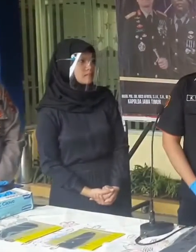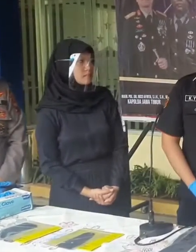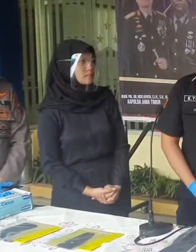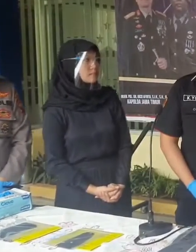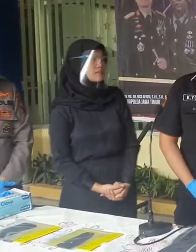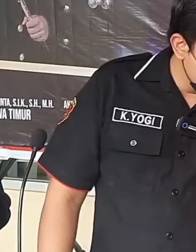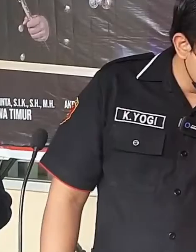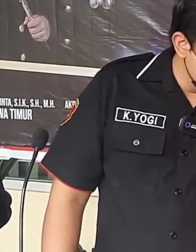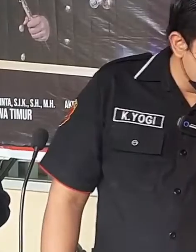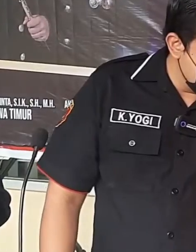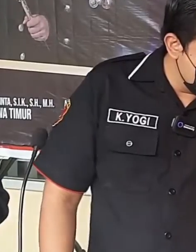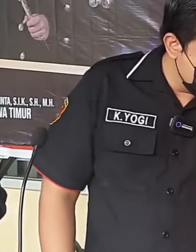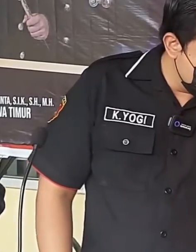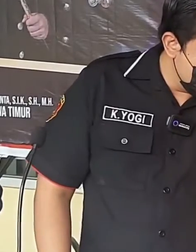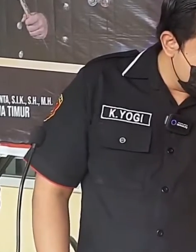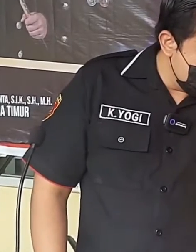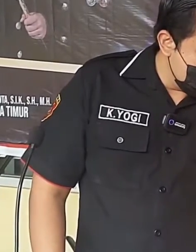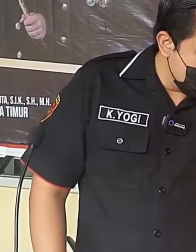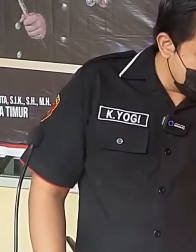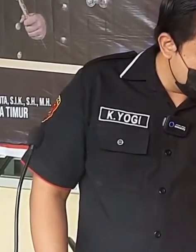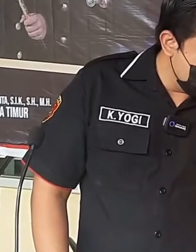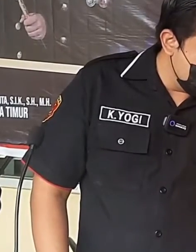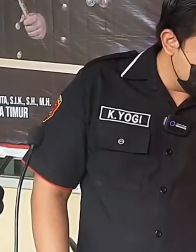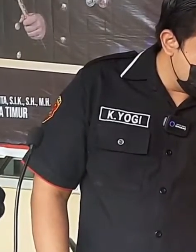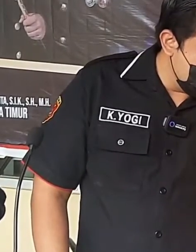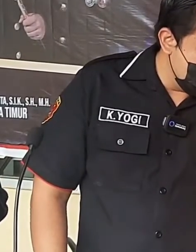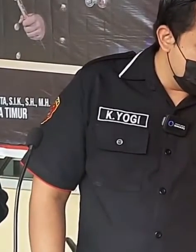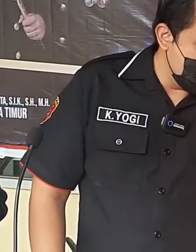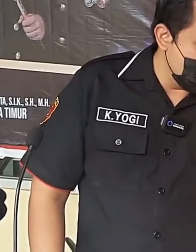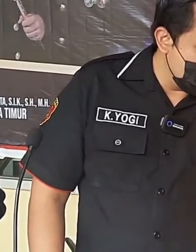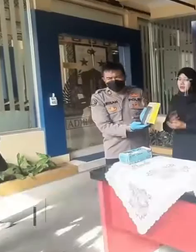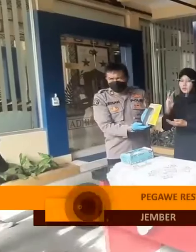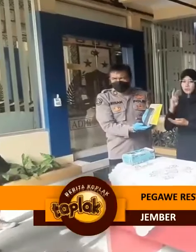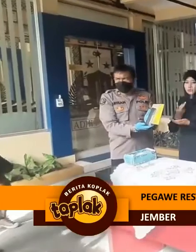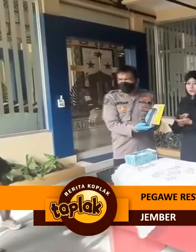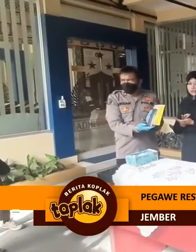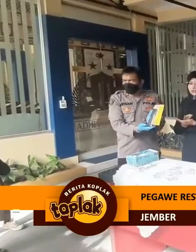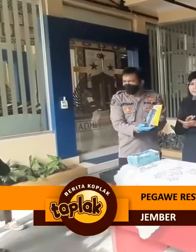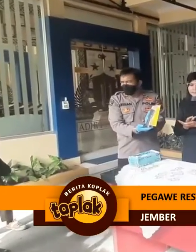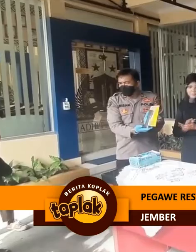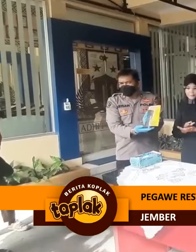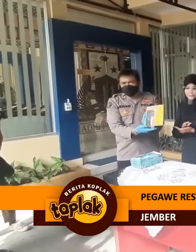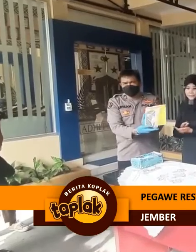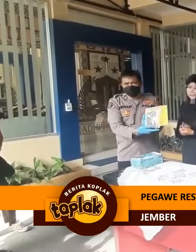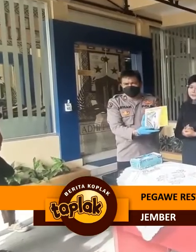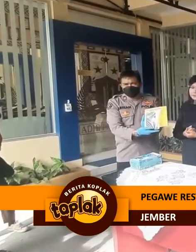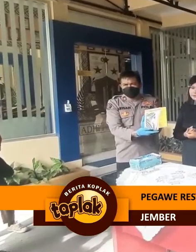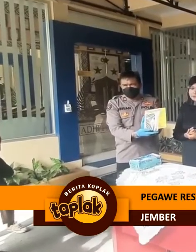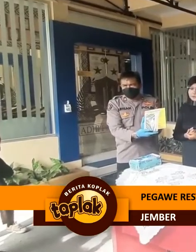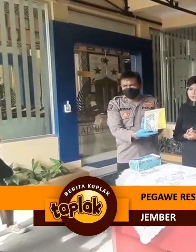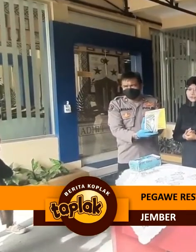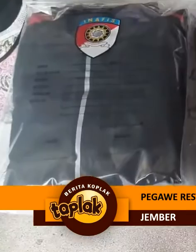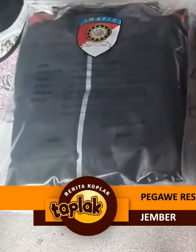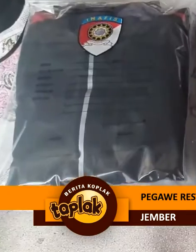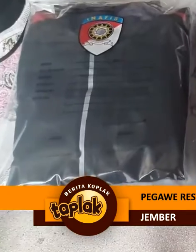sing rasa dilecehno mulai direkam pas nang jeding. MA ngerekam aktivitas nang jeding iku nggae HP teko bolongan nang